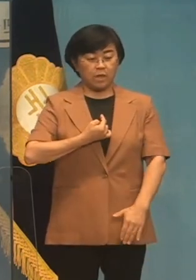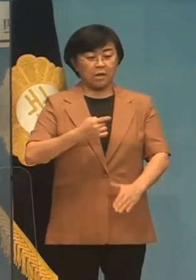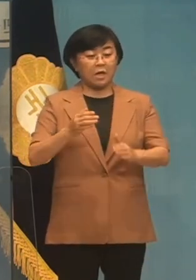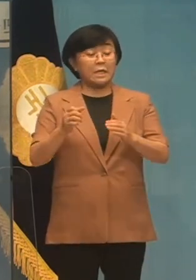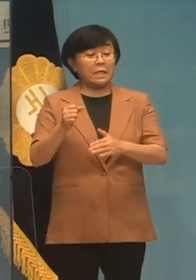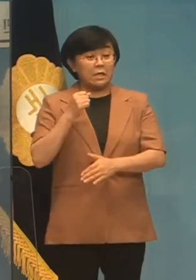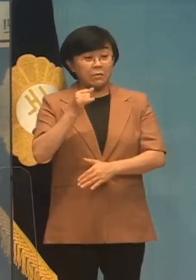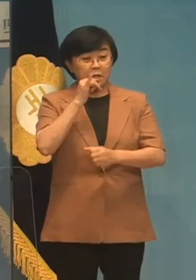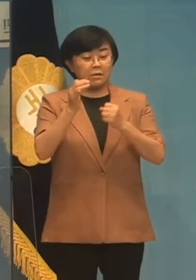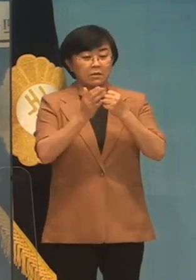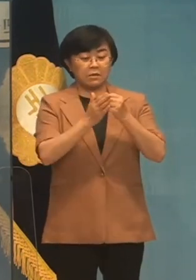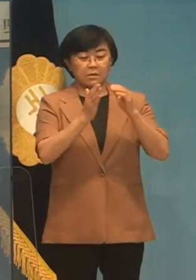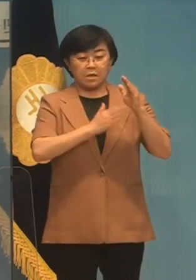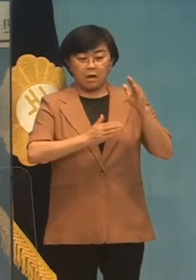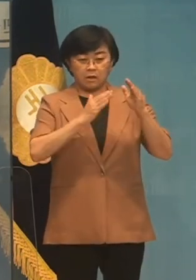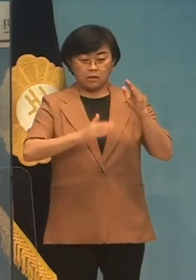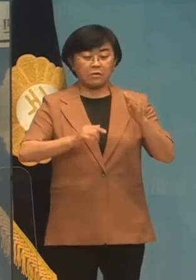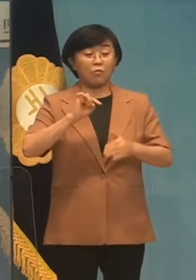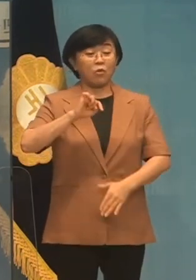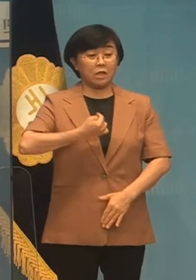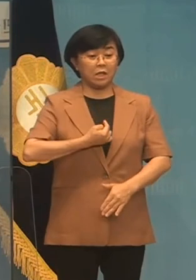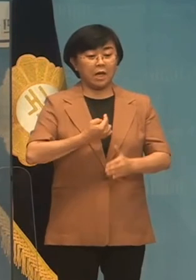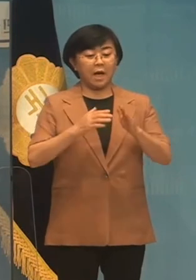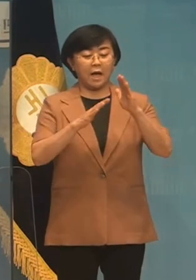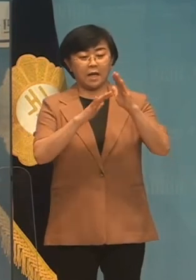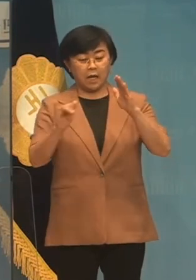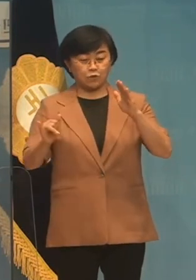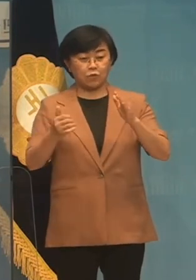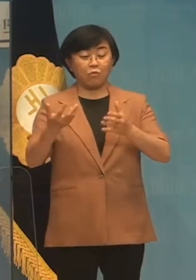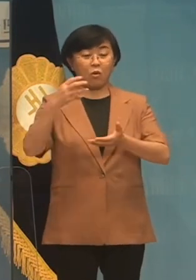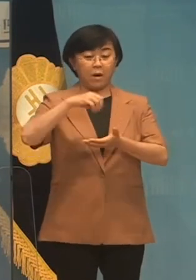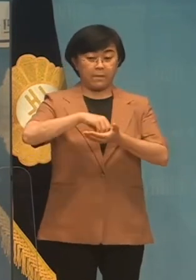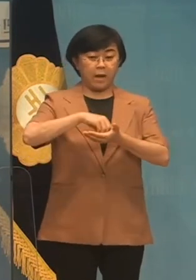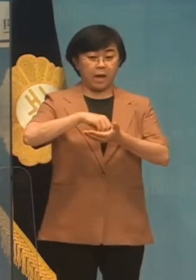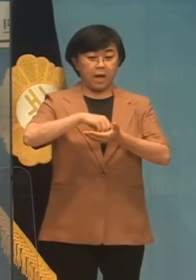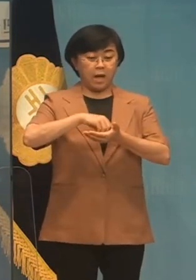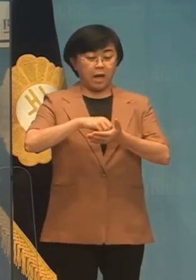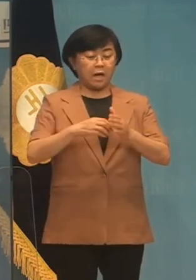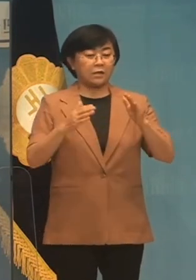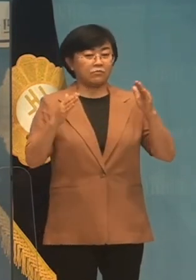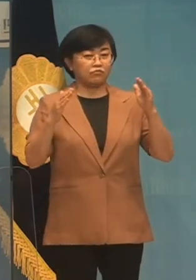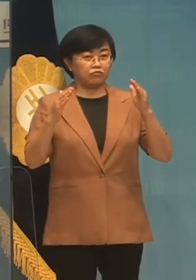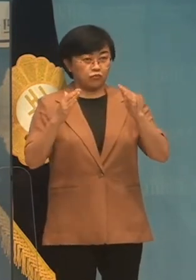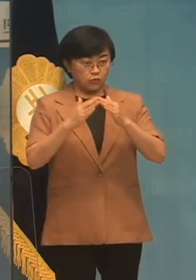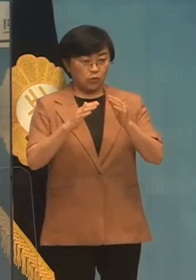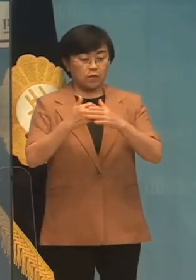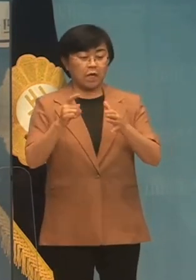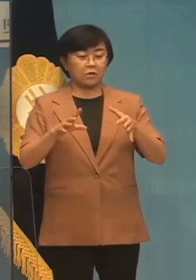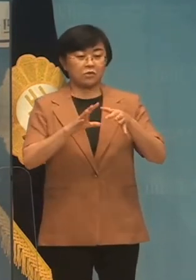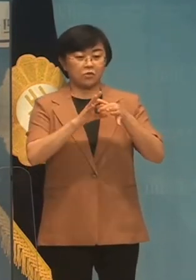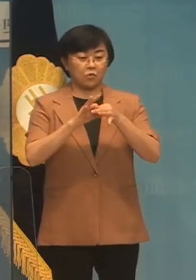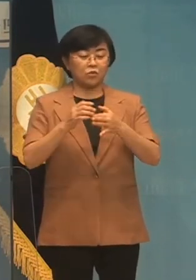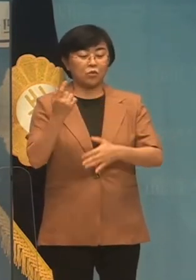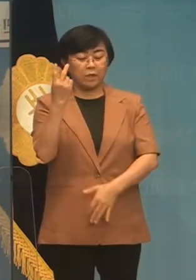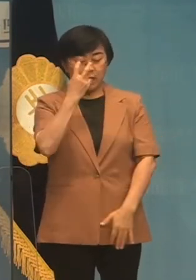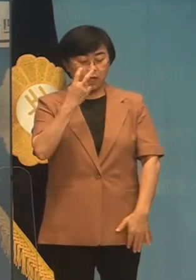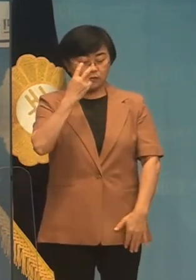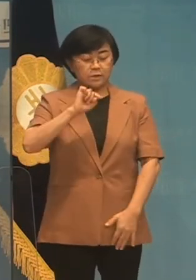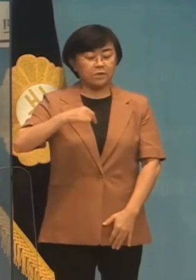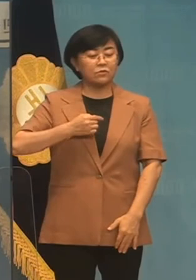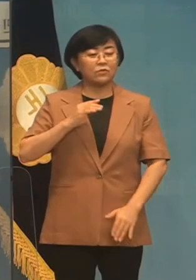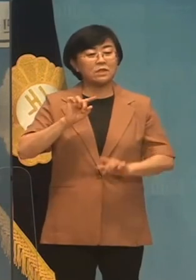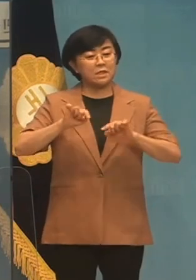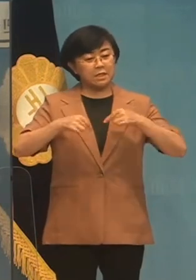공신력 있는 기관에서 본인과 직계가족을 포함한 부동산 조사라도 자청해야 합니다.